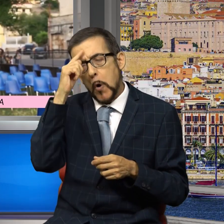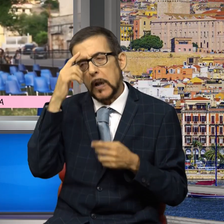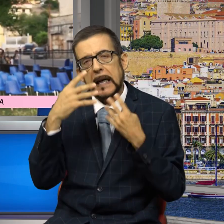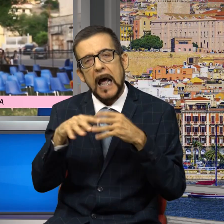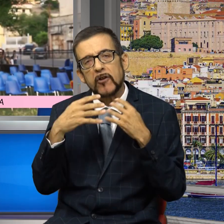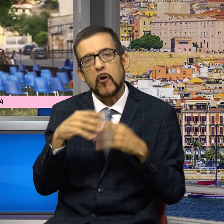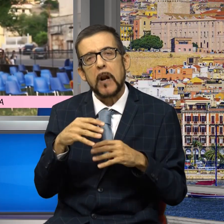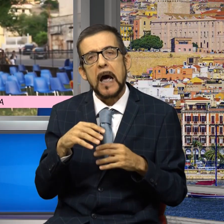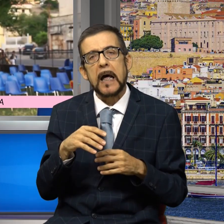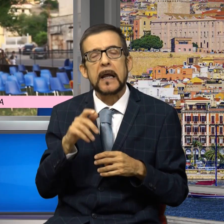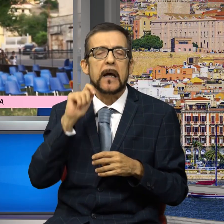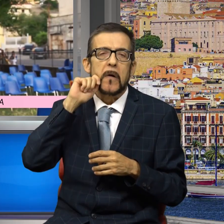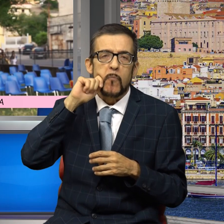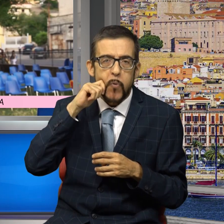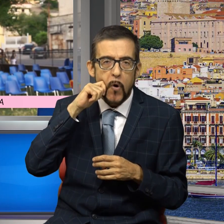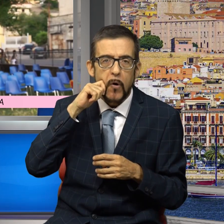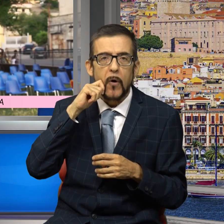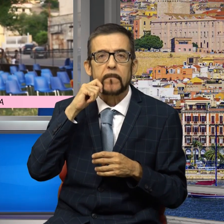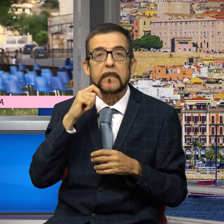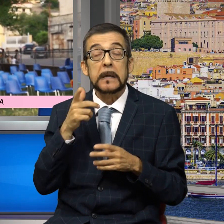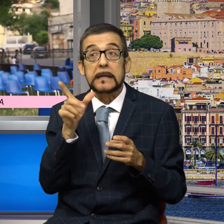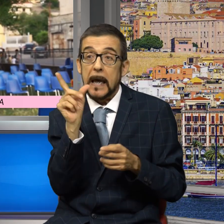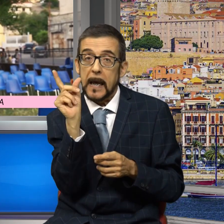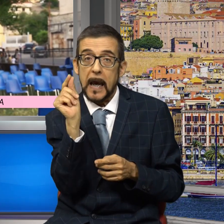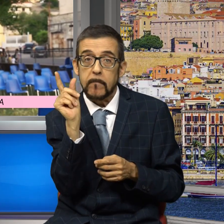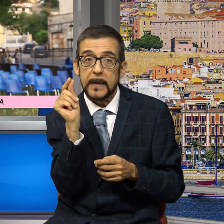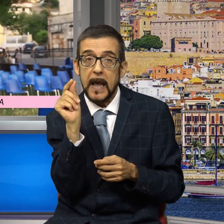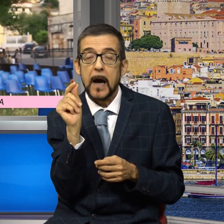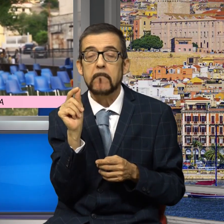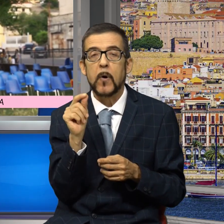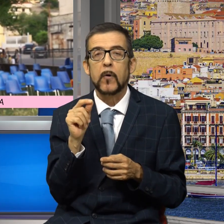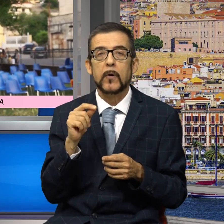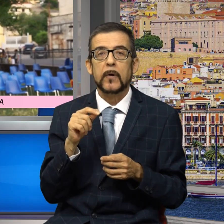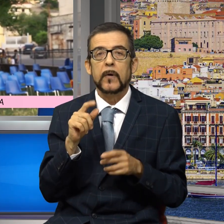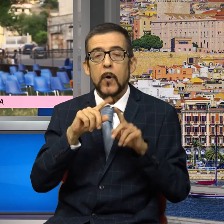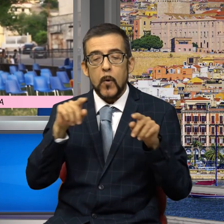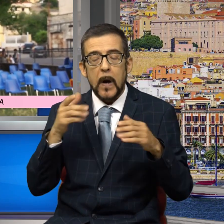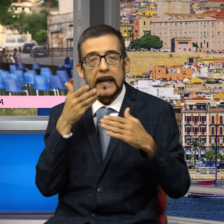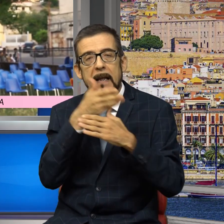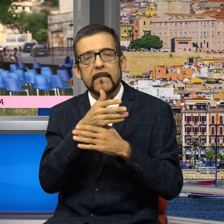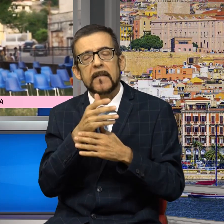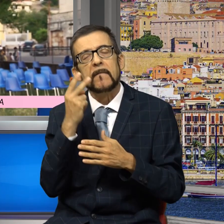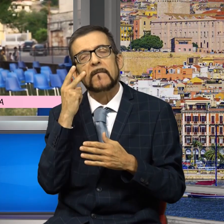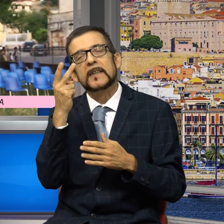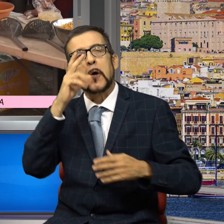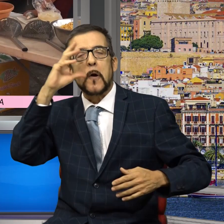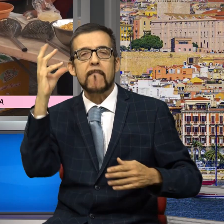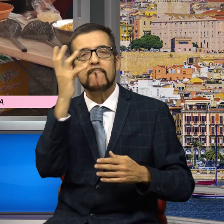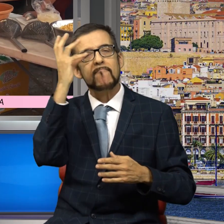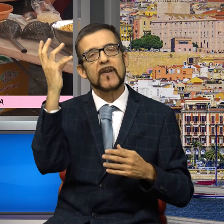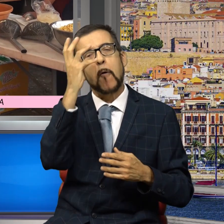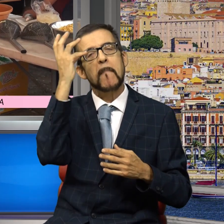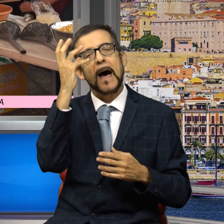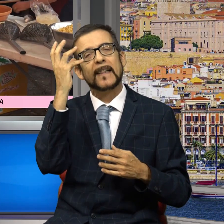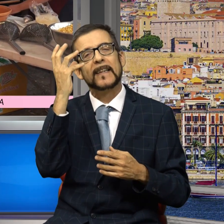dire, positivi se abbiniamo, come è stato detto qua in qualche intervento, una visione romantica del processo a